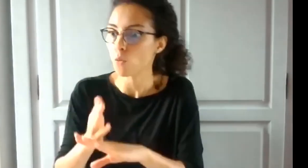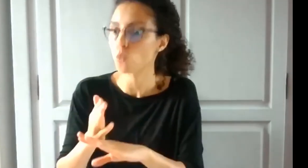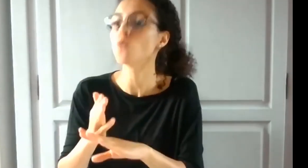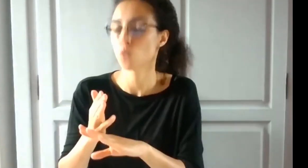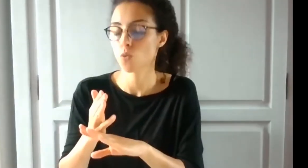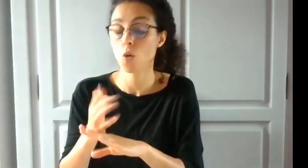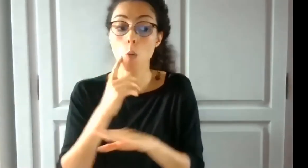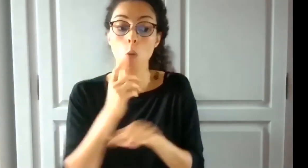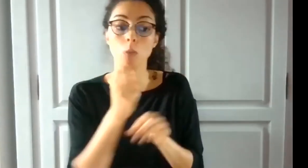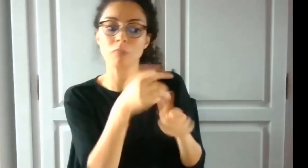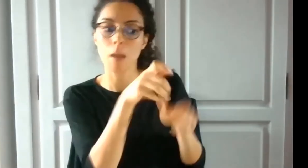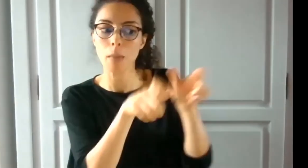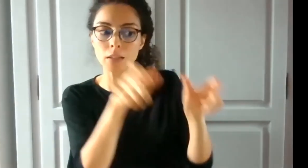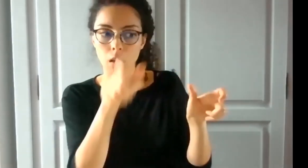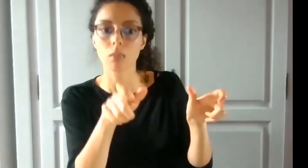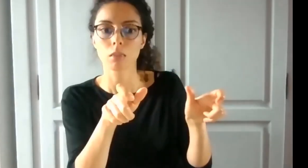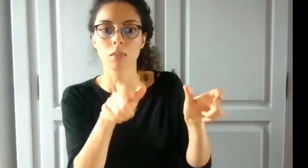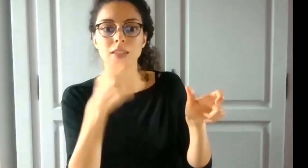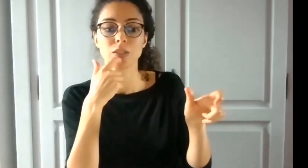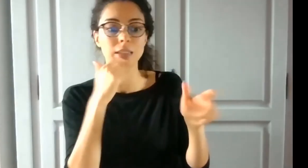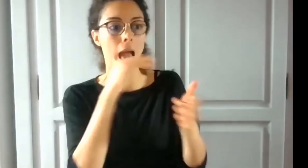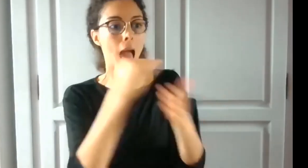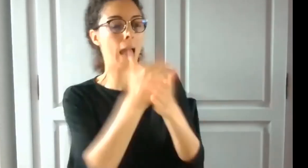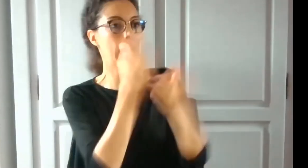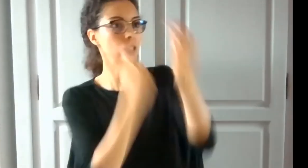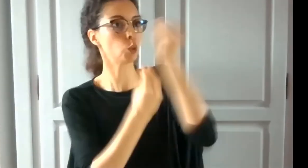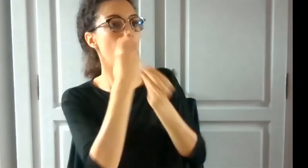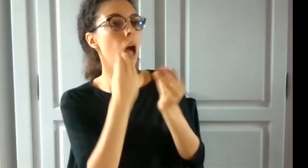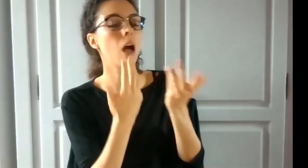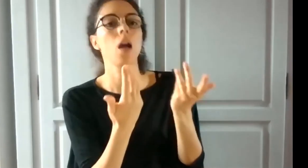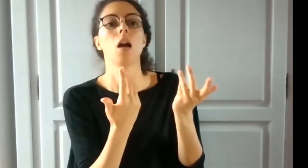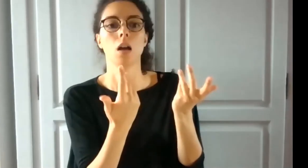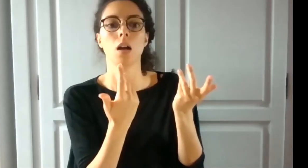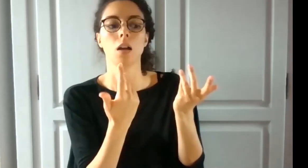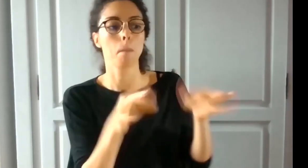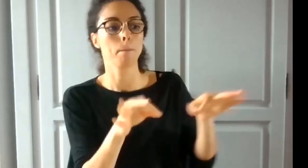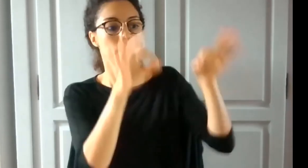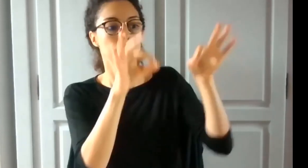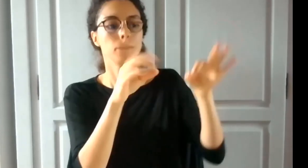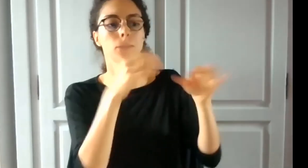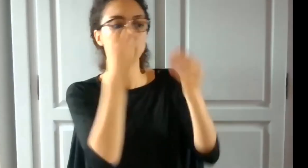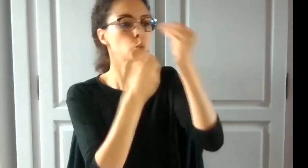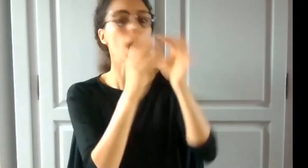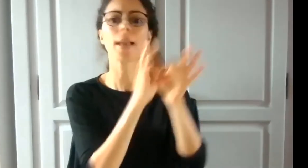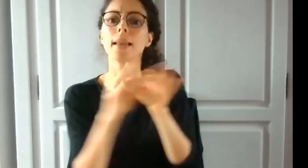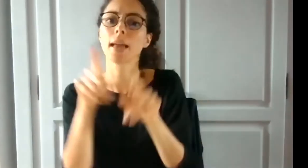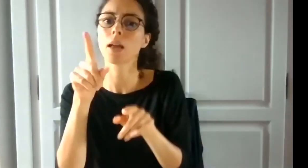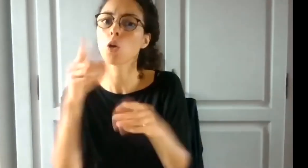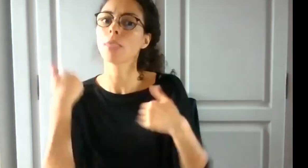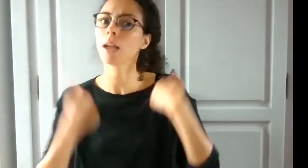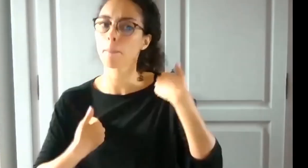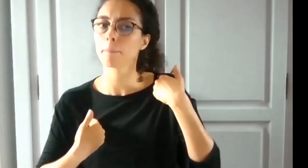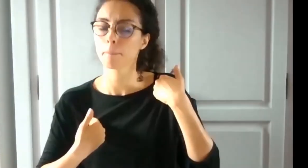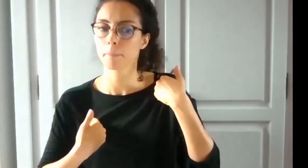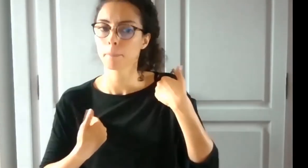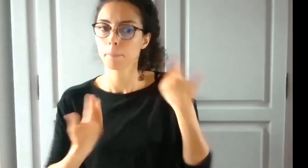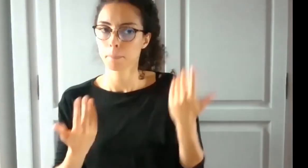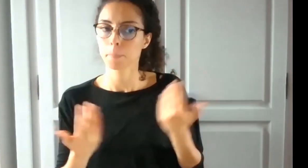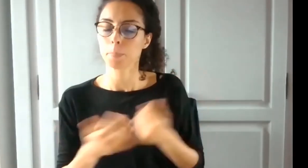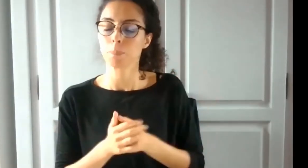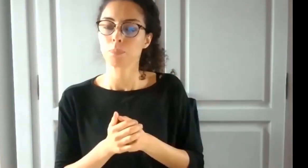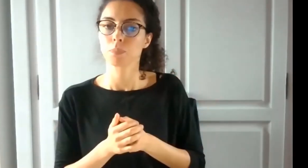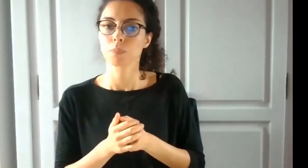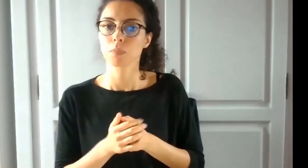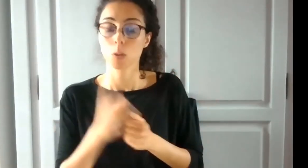c'était l'arrêt des soins qui sont liés au handicap, donc qui a entraîné quand même